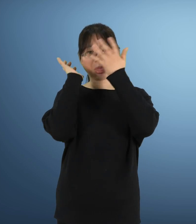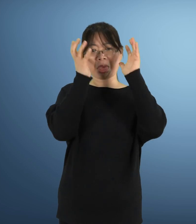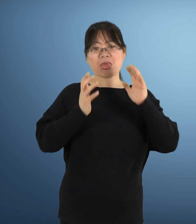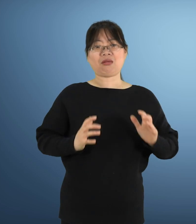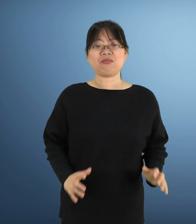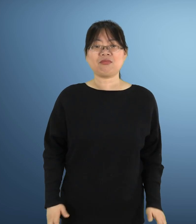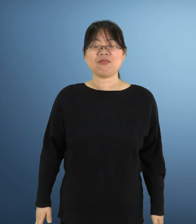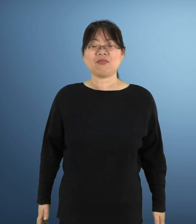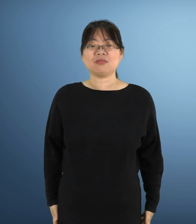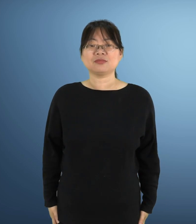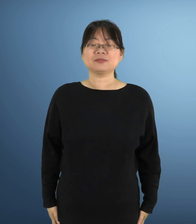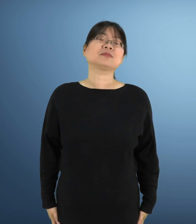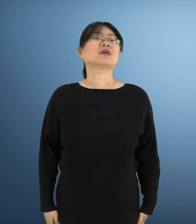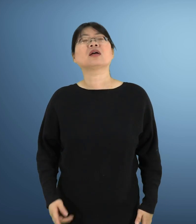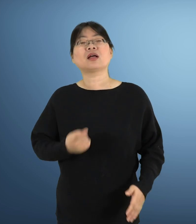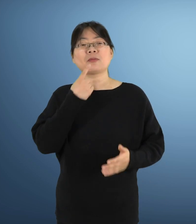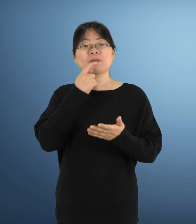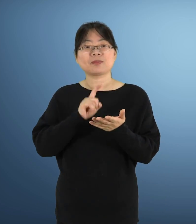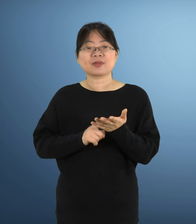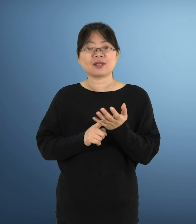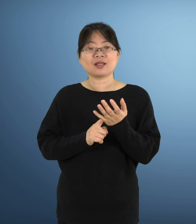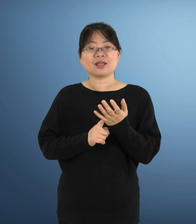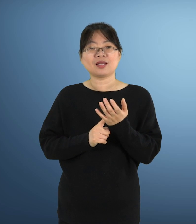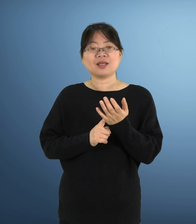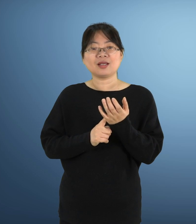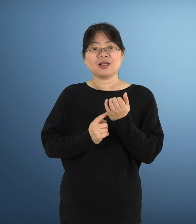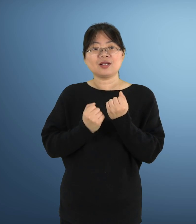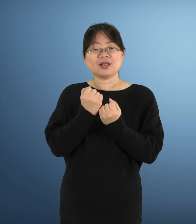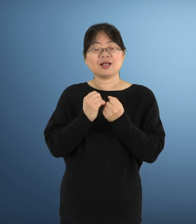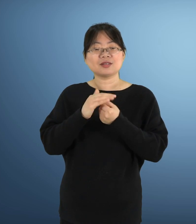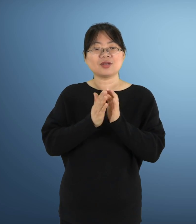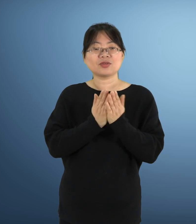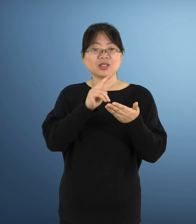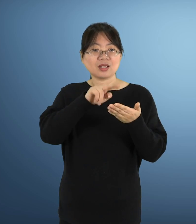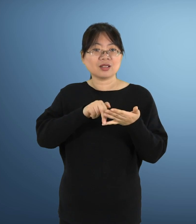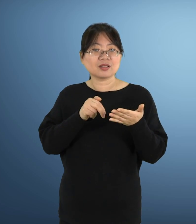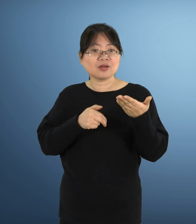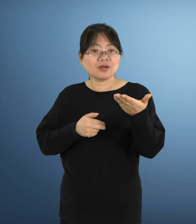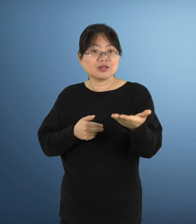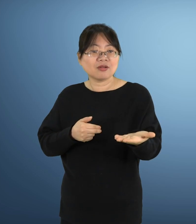돼서 쉽게 풀어서 번역한 성경을 다시 읽어드릴게요.